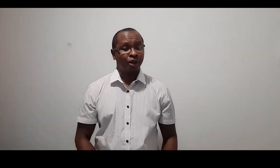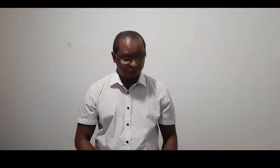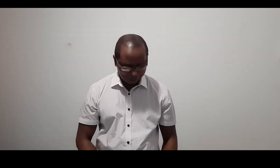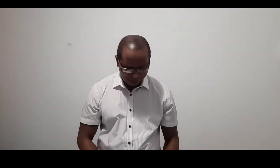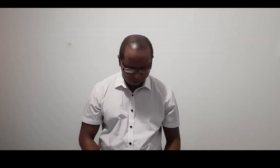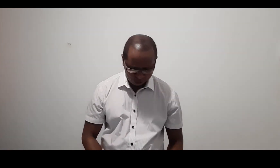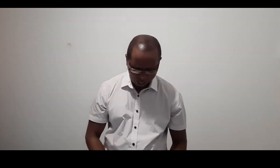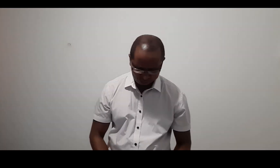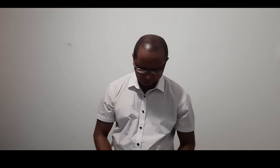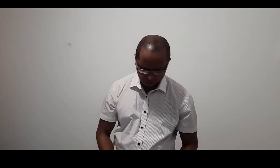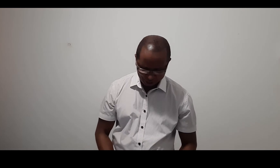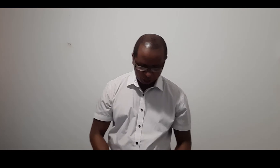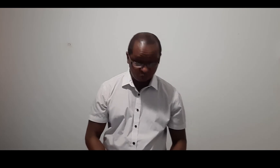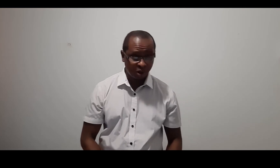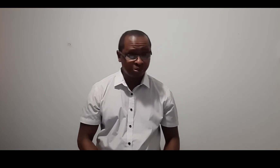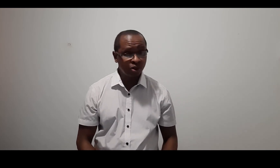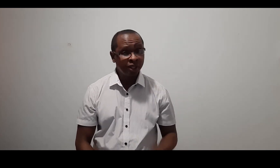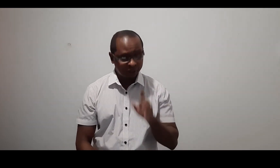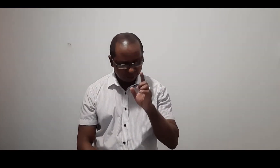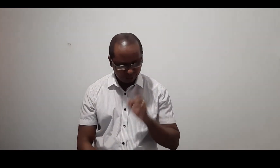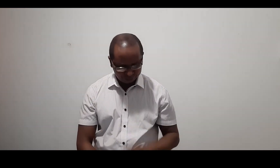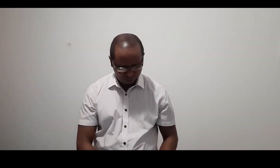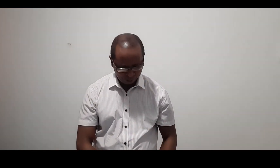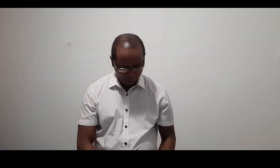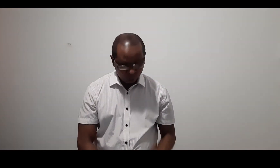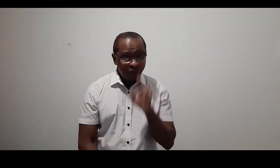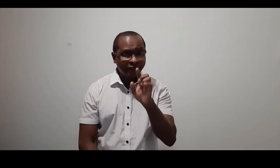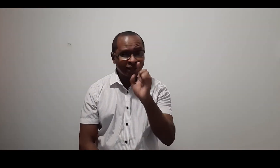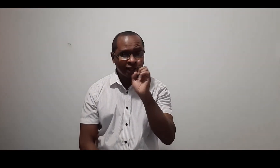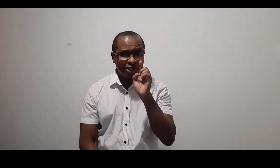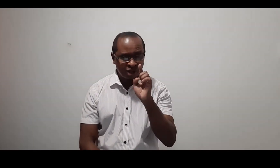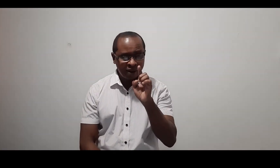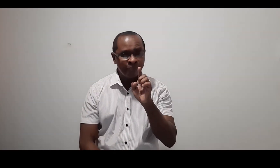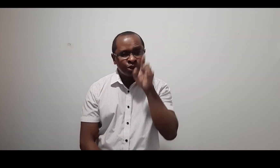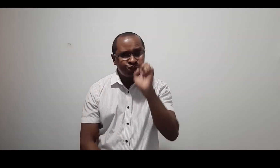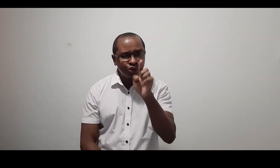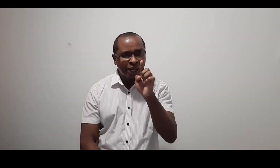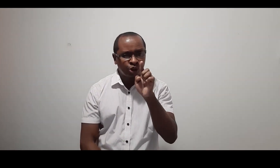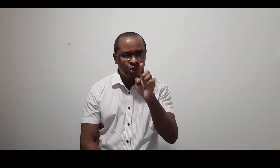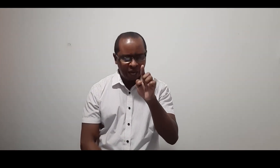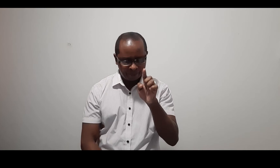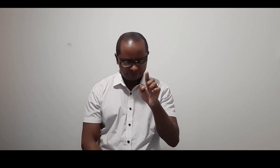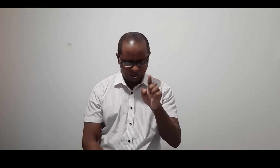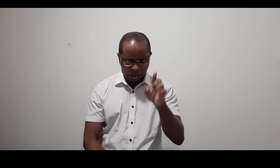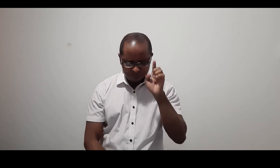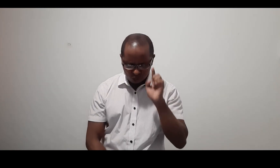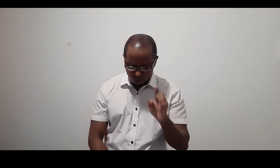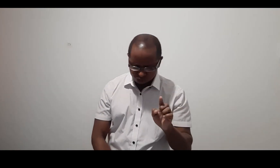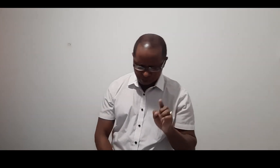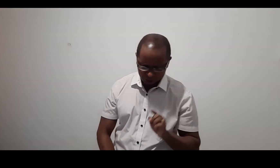davida ihany amy salamo fa raiky amy dimampolo andinin'ny fahafolo no nangataka izany fomadio zany amorony fomadio